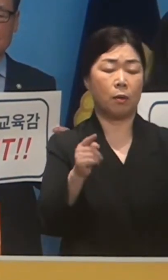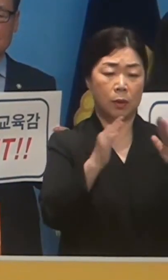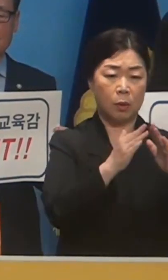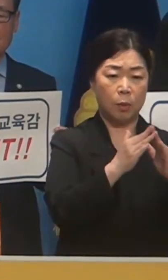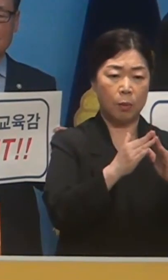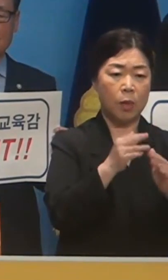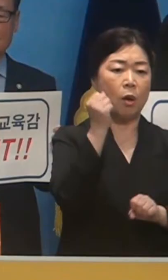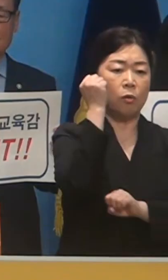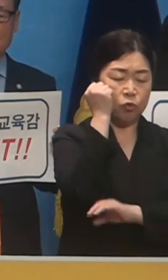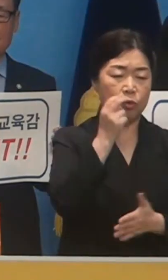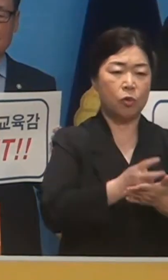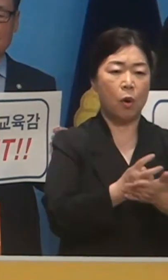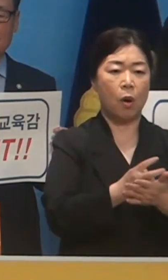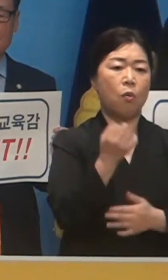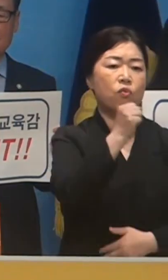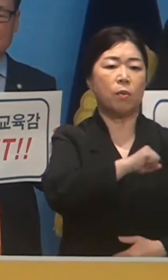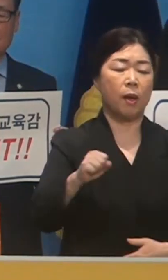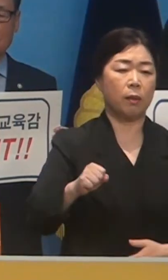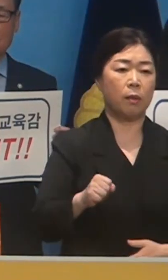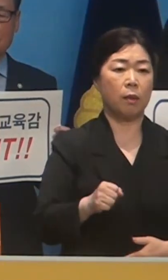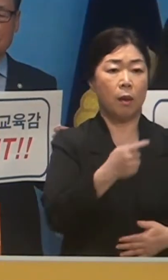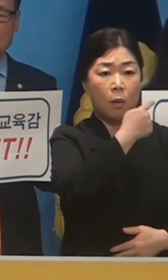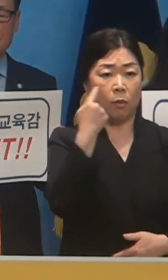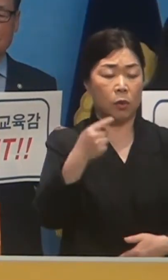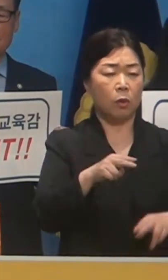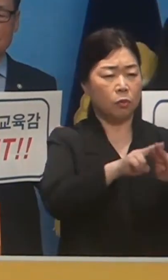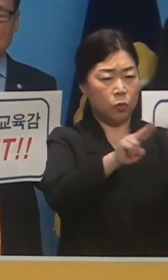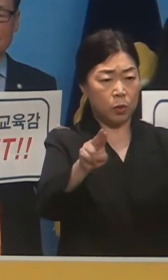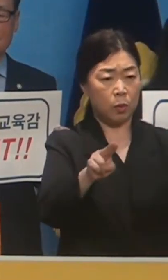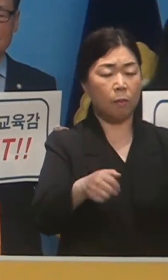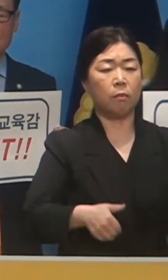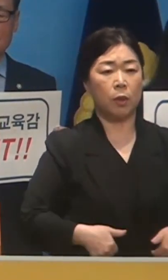위반, 검정 취소 정지 사유로